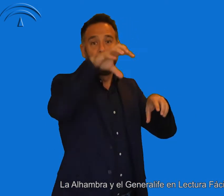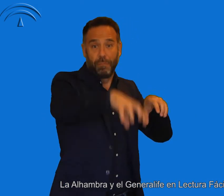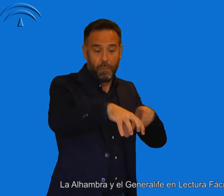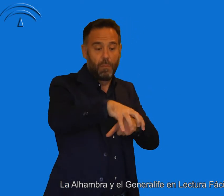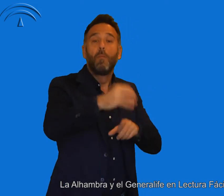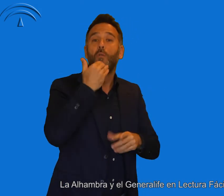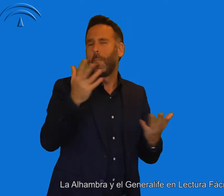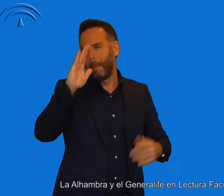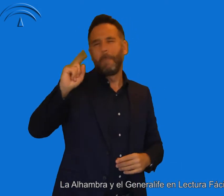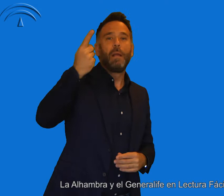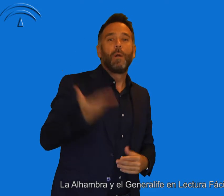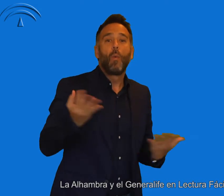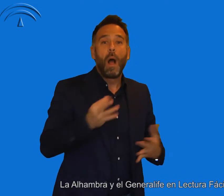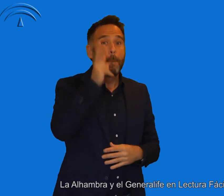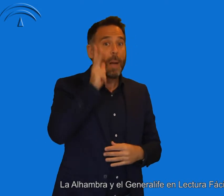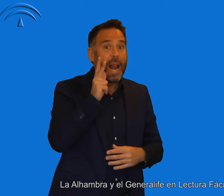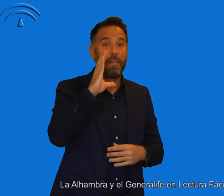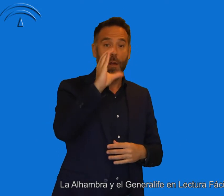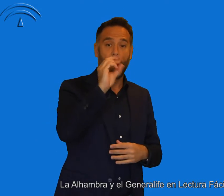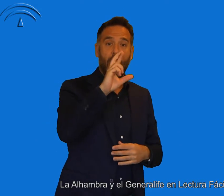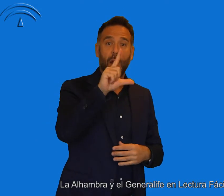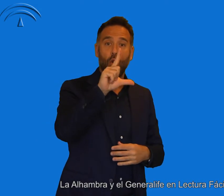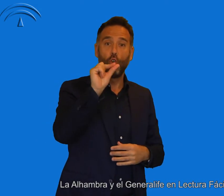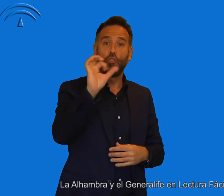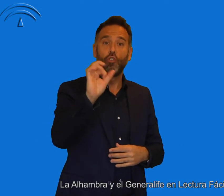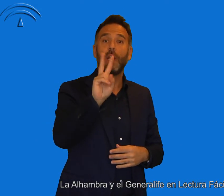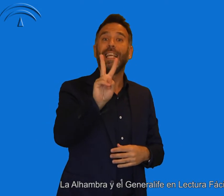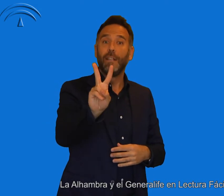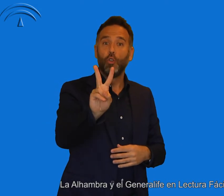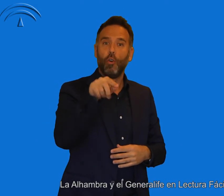El más importante fue el Palacio de Carlos V.